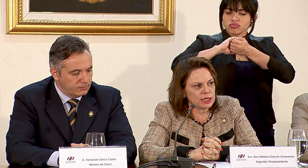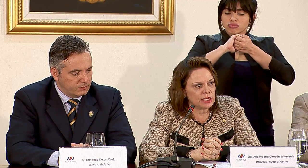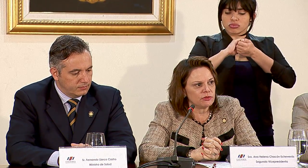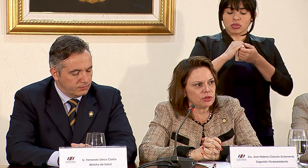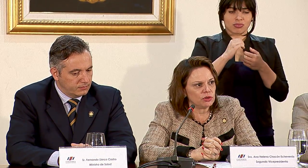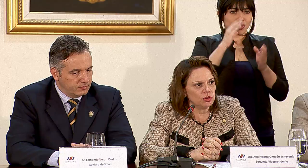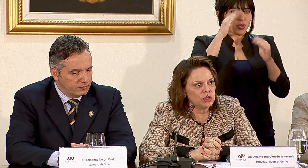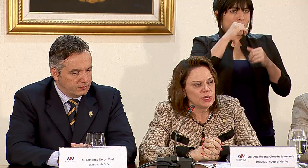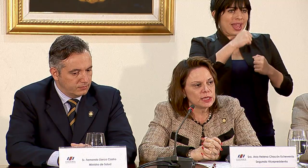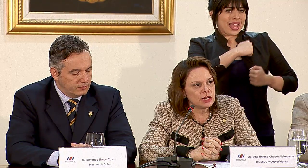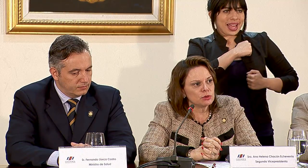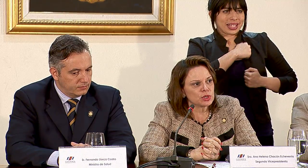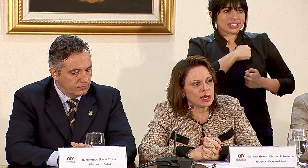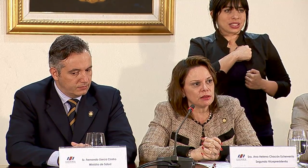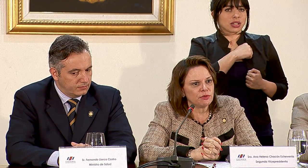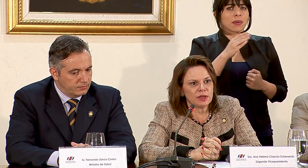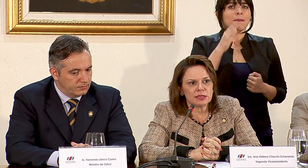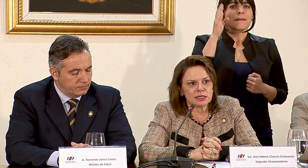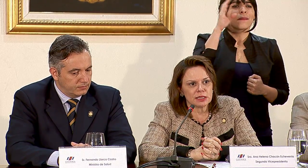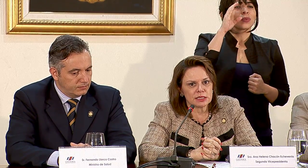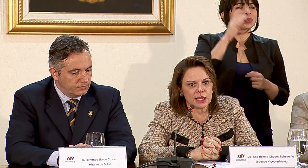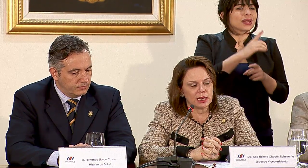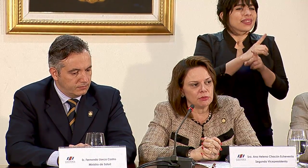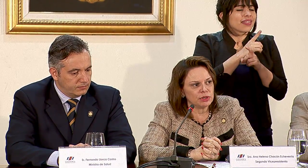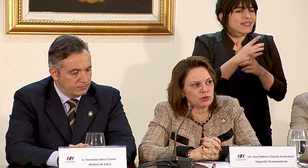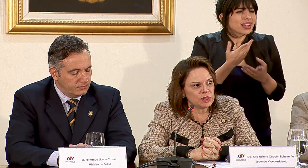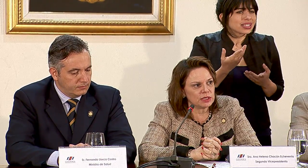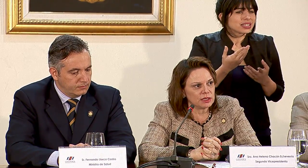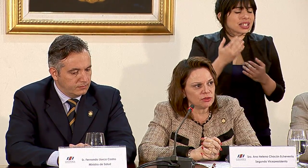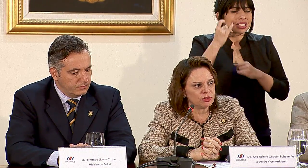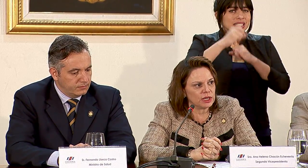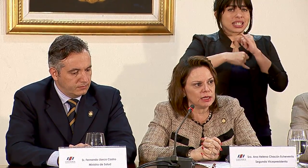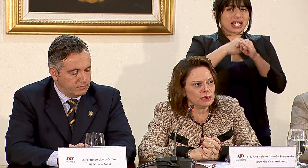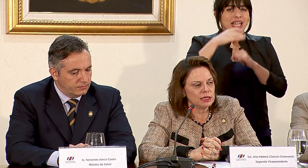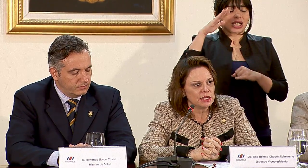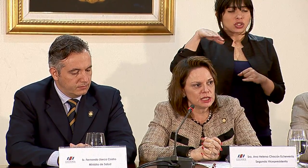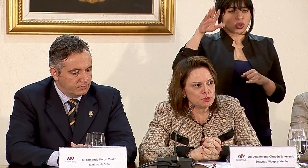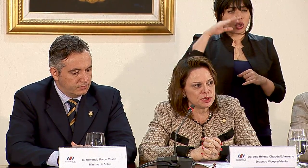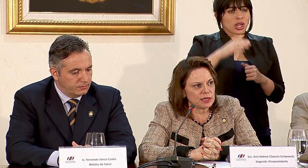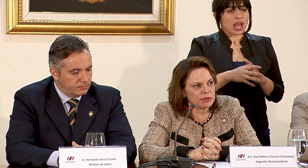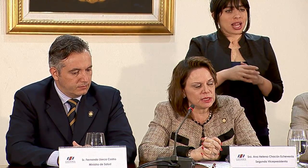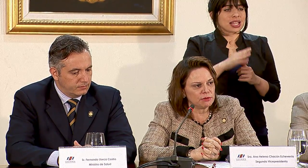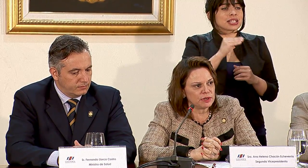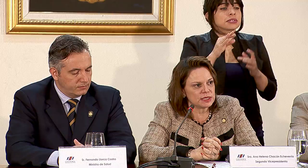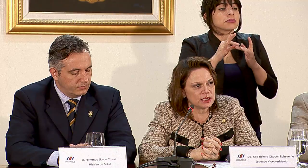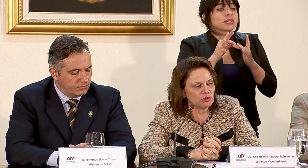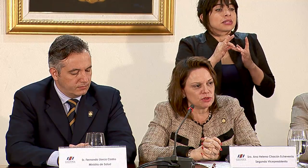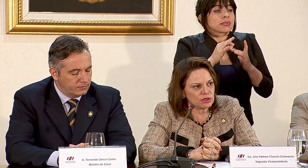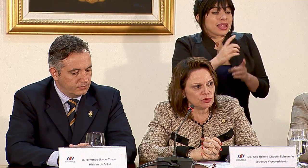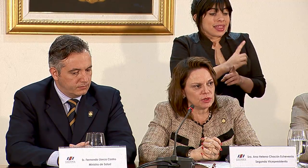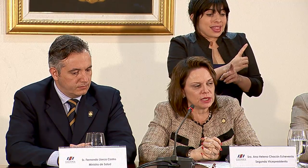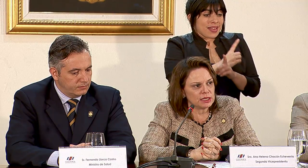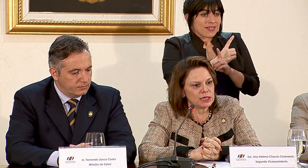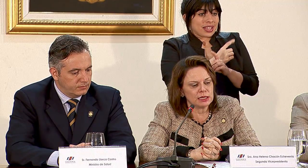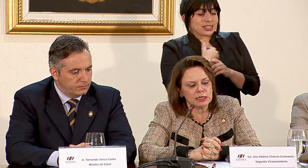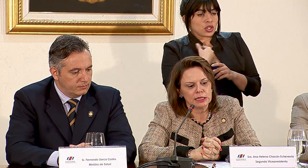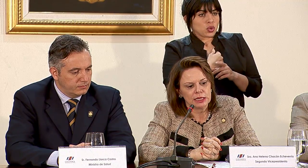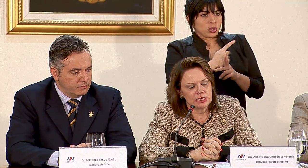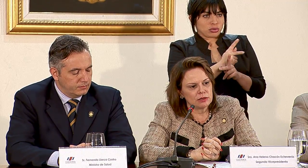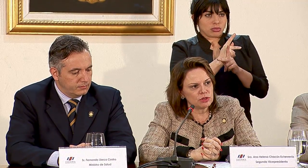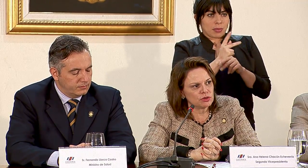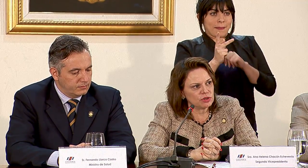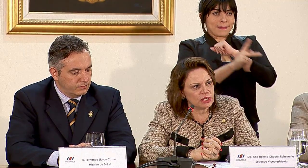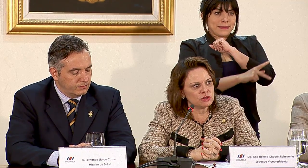ejército, ir a buscar defensas al ámbito internacional y especialmente defensa de nuestra soberanía